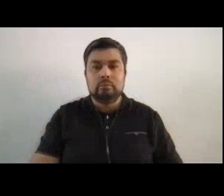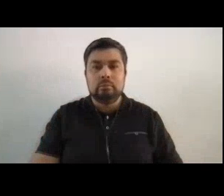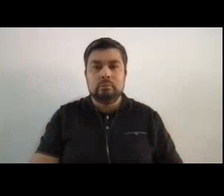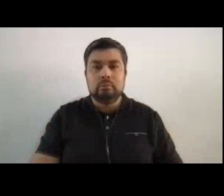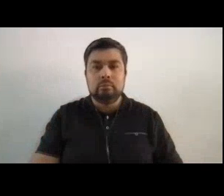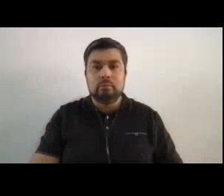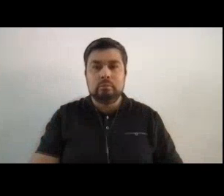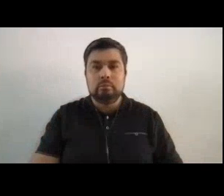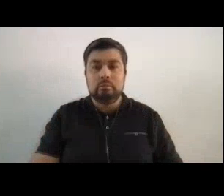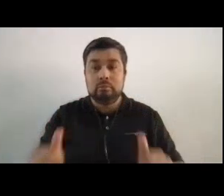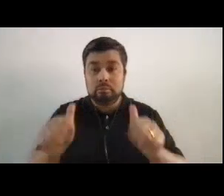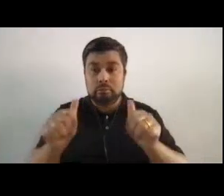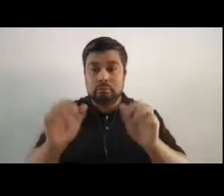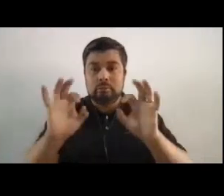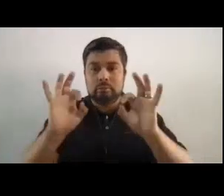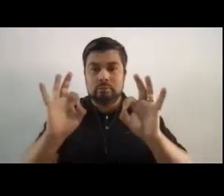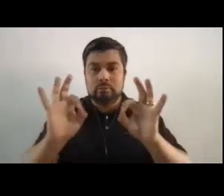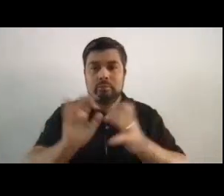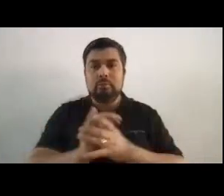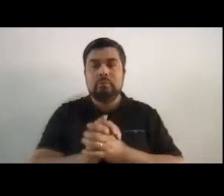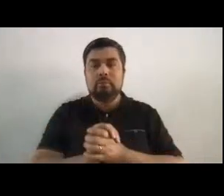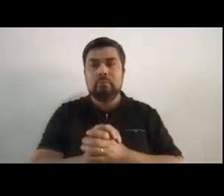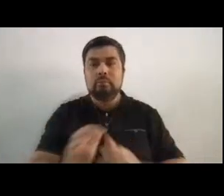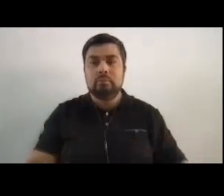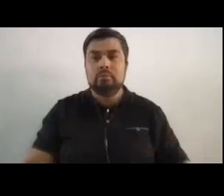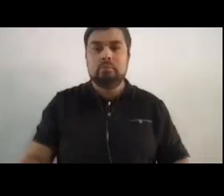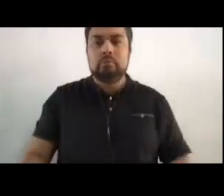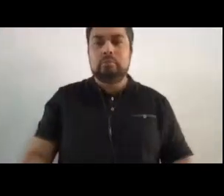Maribel, todo suyo. El espacio.